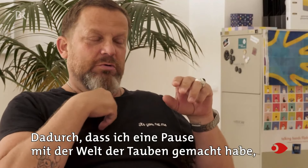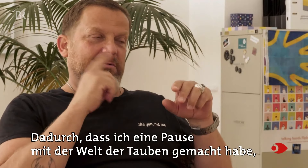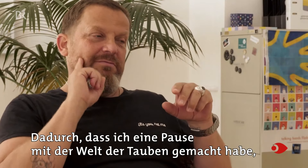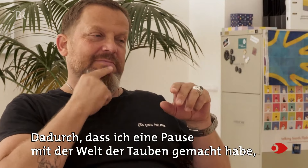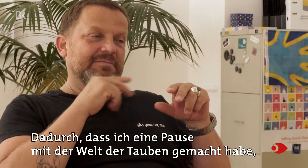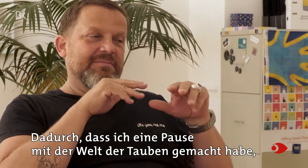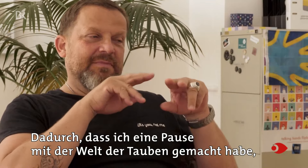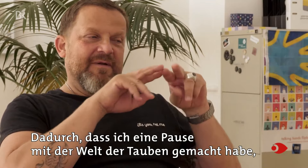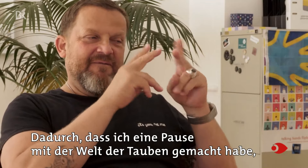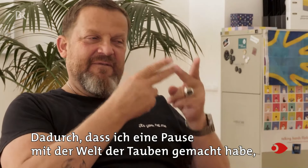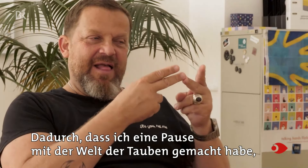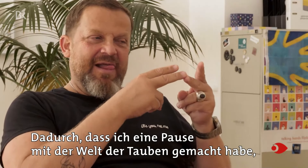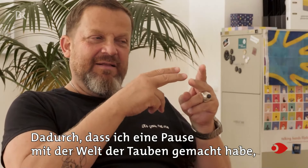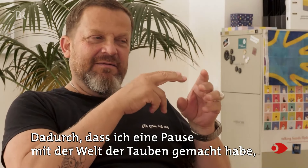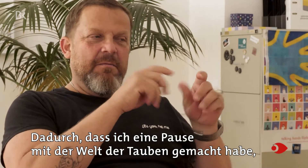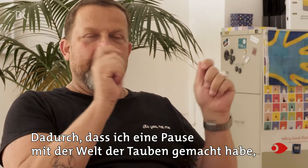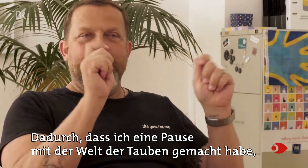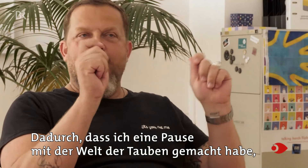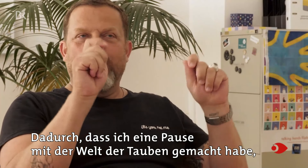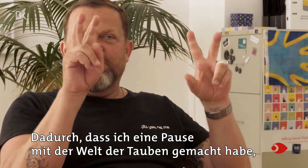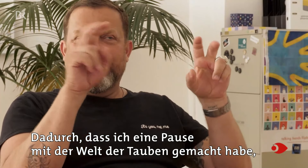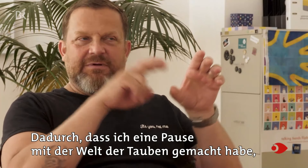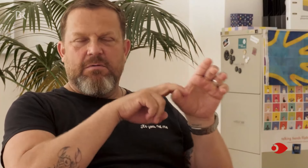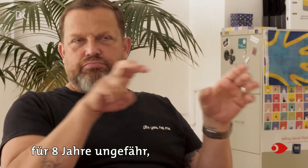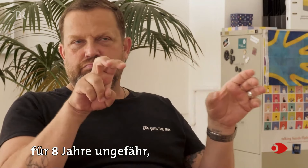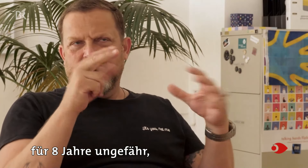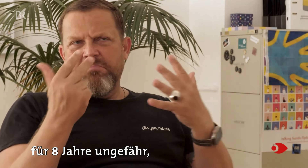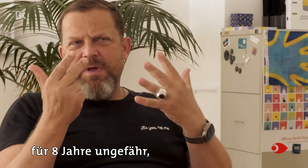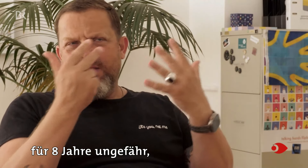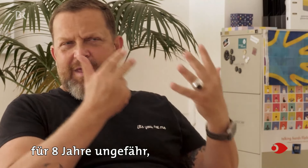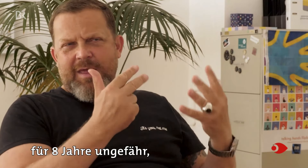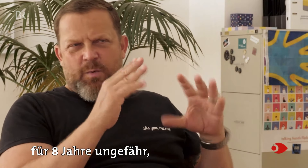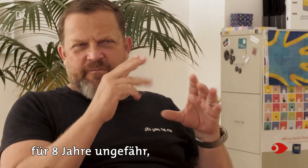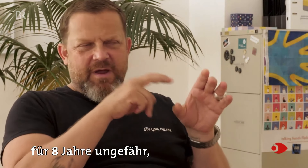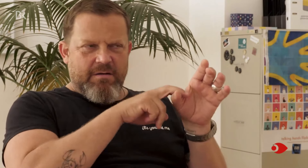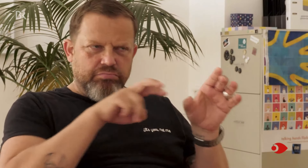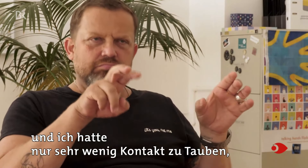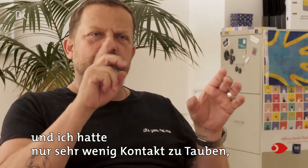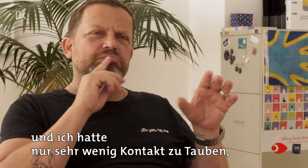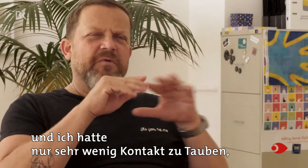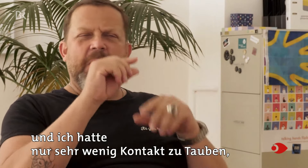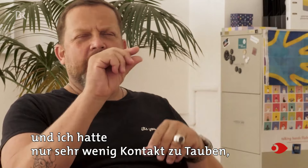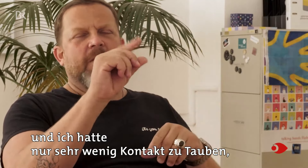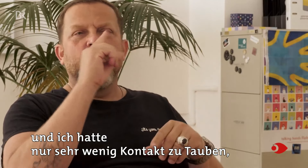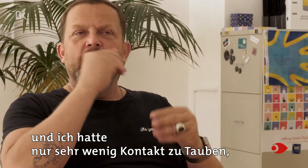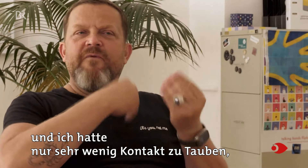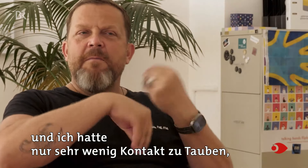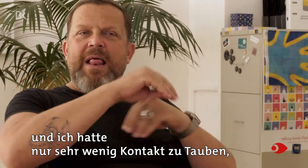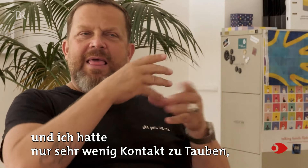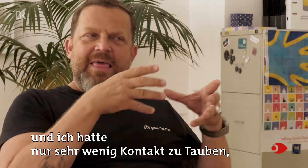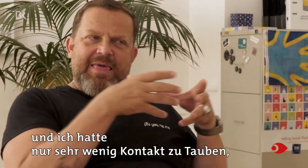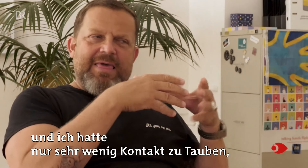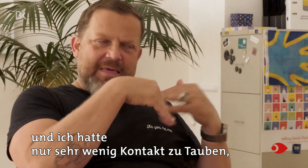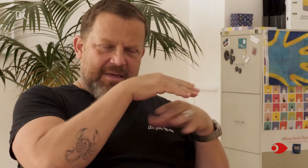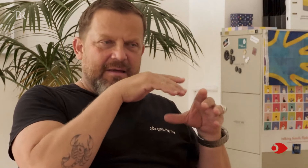Dadurch, dass ich eine Pause mit der Welt der Tauben gemacht habe, für 8 Jahre ungefähr, und ich hatte nur sehr wenig Kontakt zu Tauben, zum